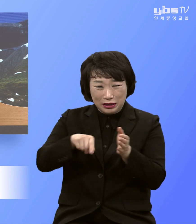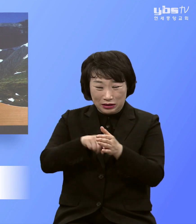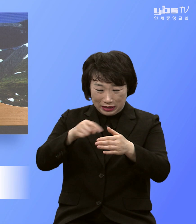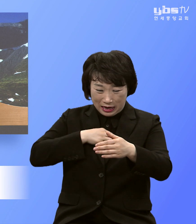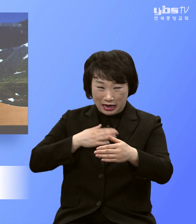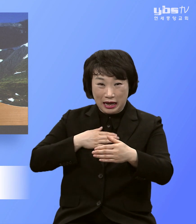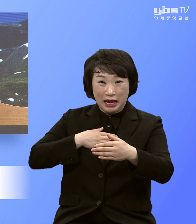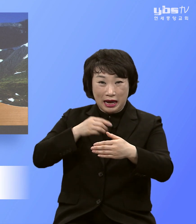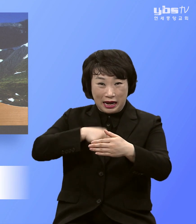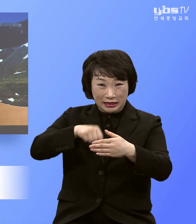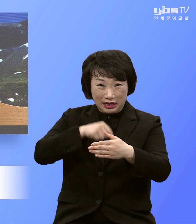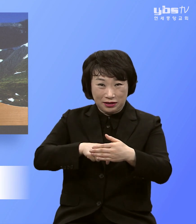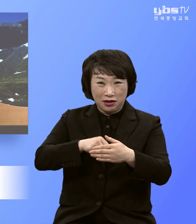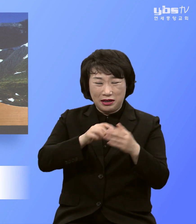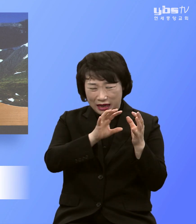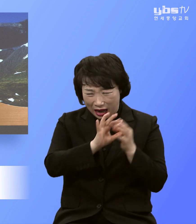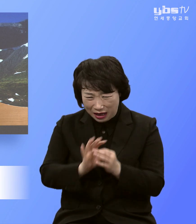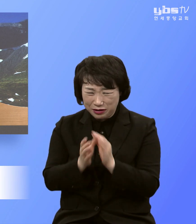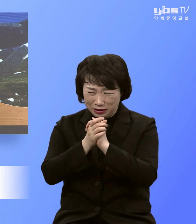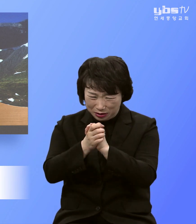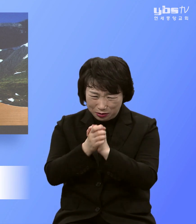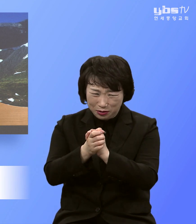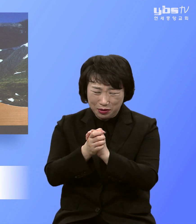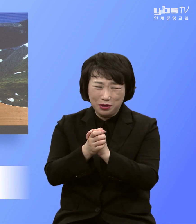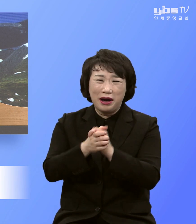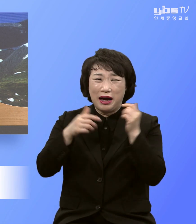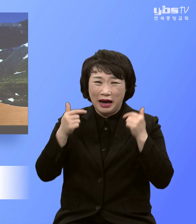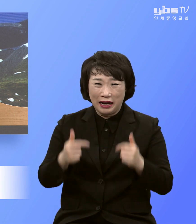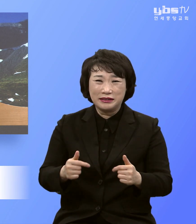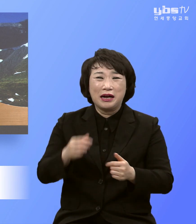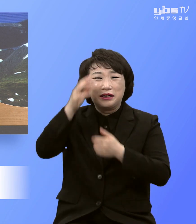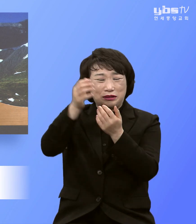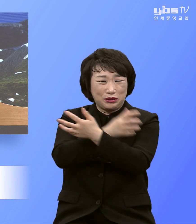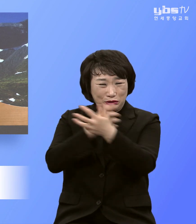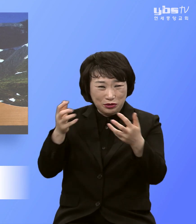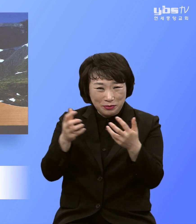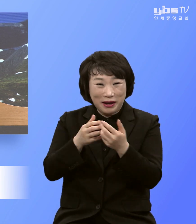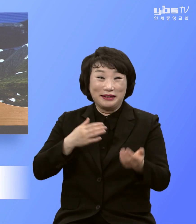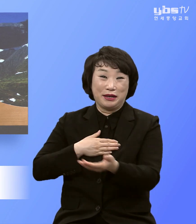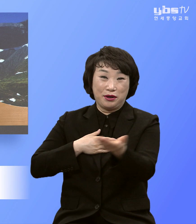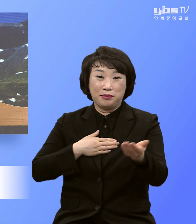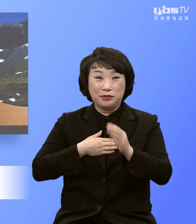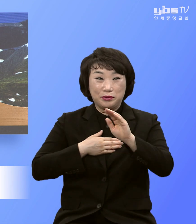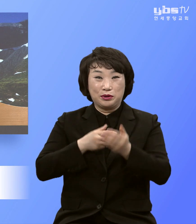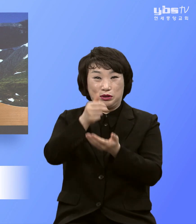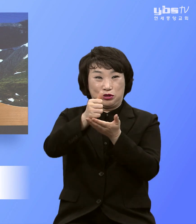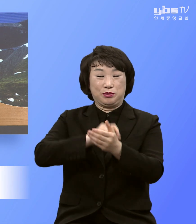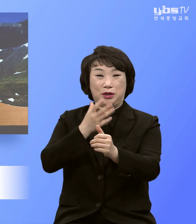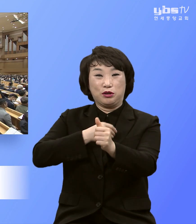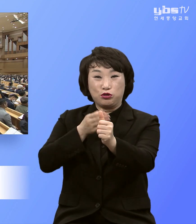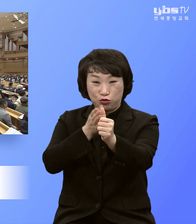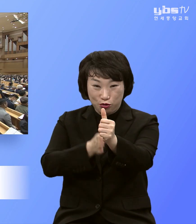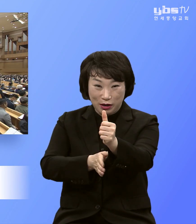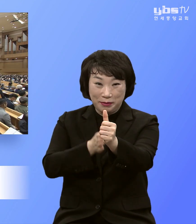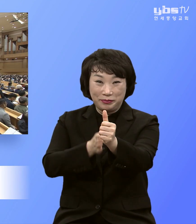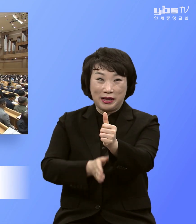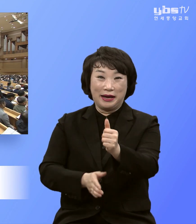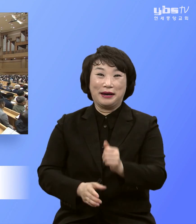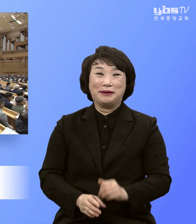안에서 기도할 수 있도록 항상 성령 충만한 여러분 되기를 주님의 이름으로